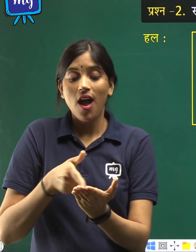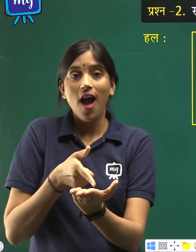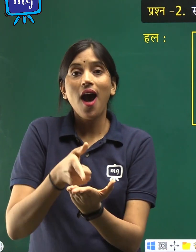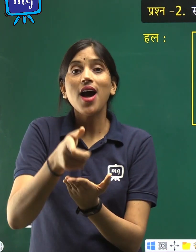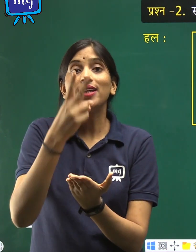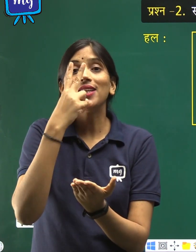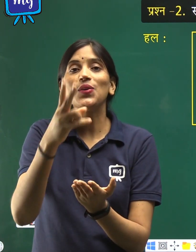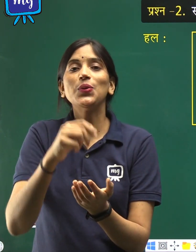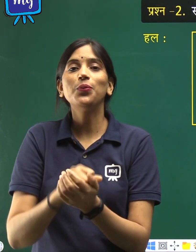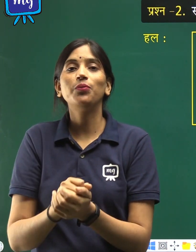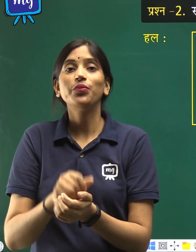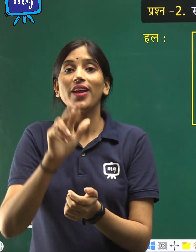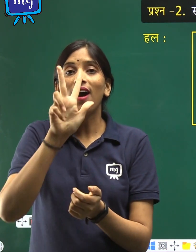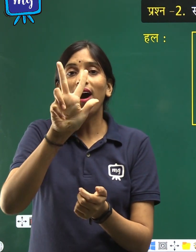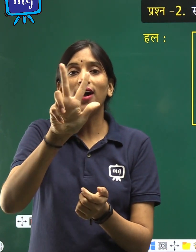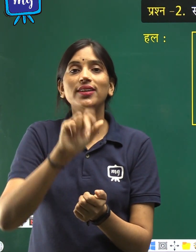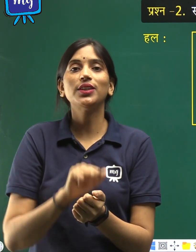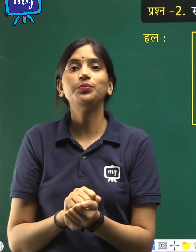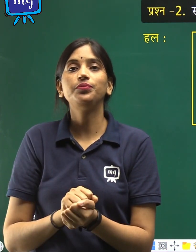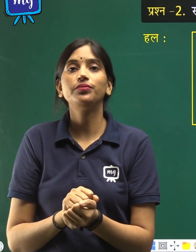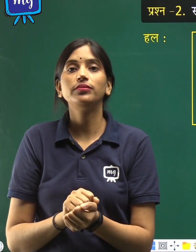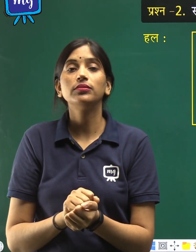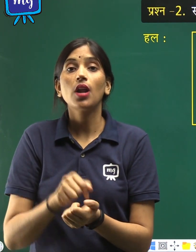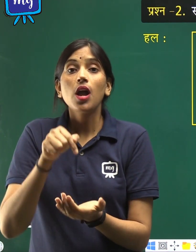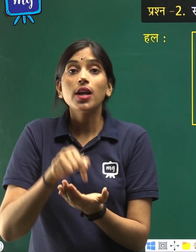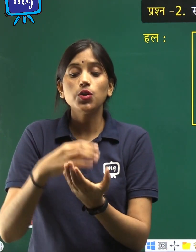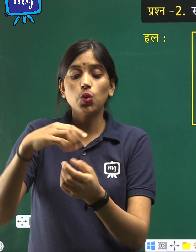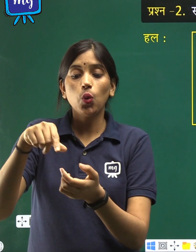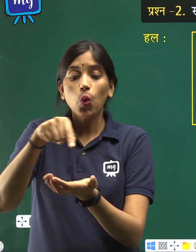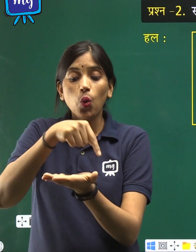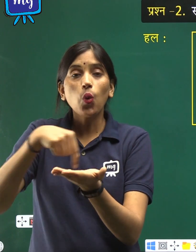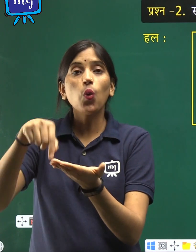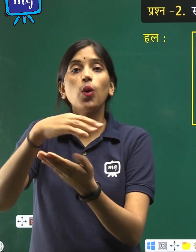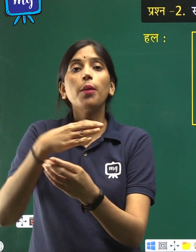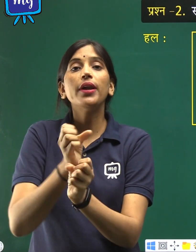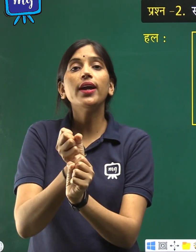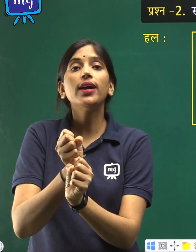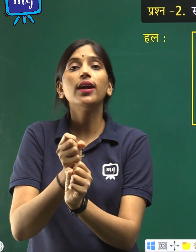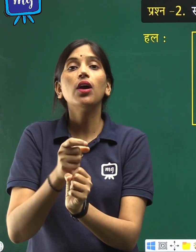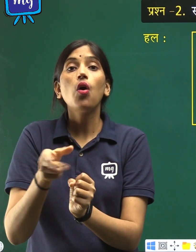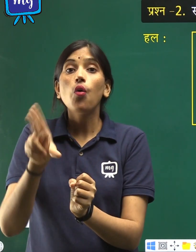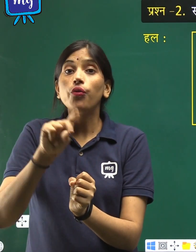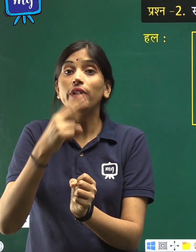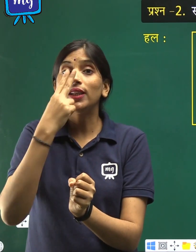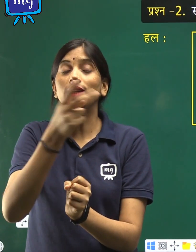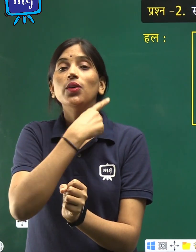देखो 8, इसको गोला बनाया। फिर